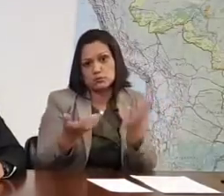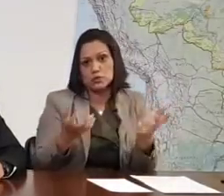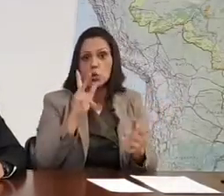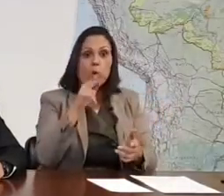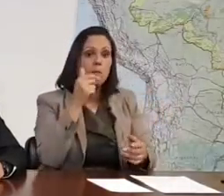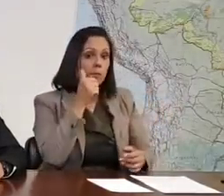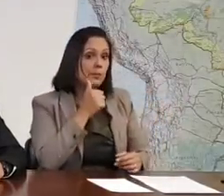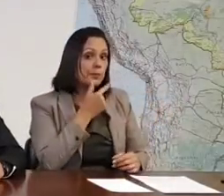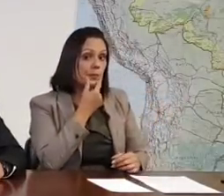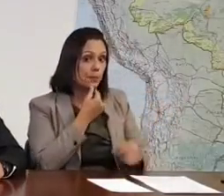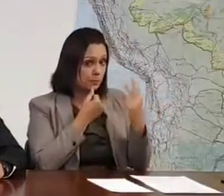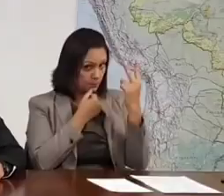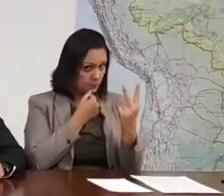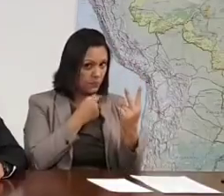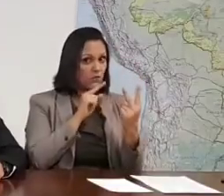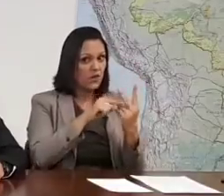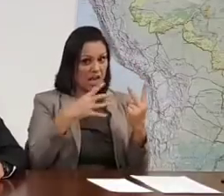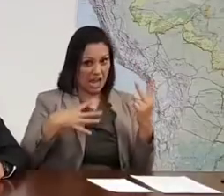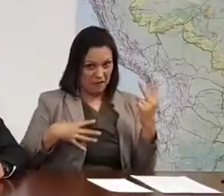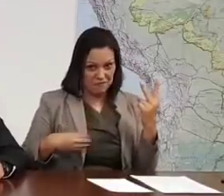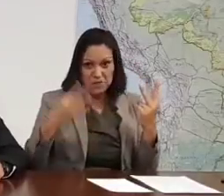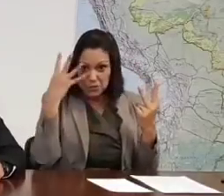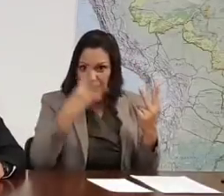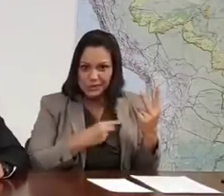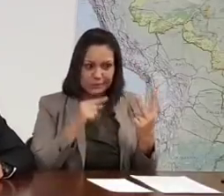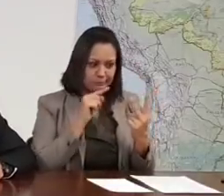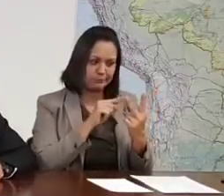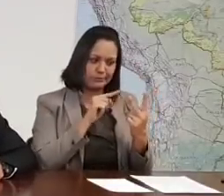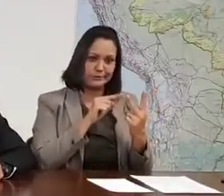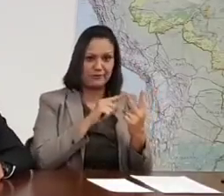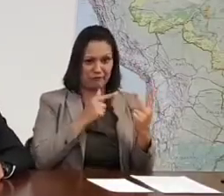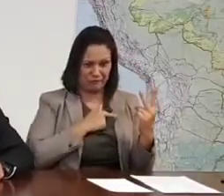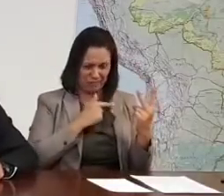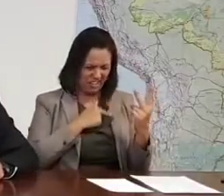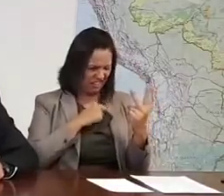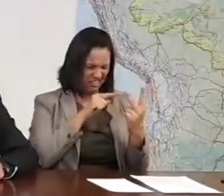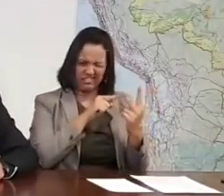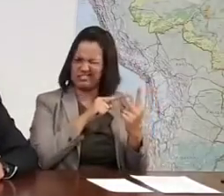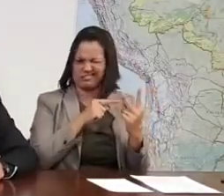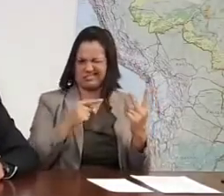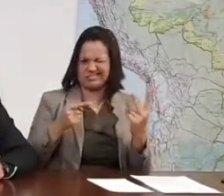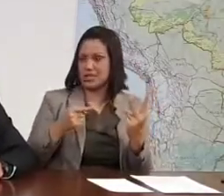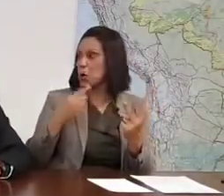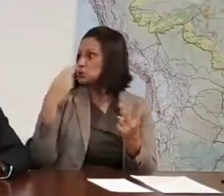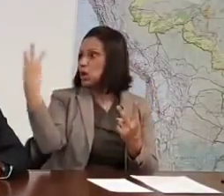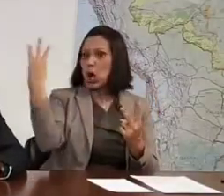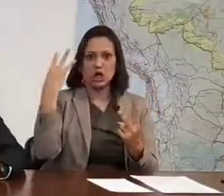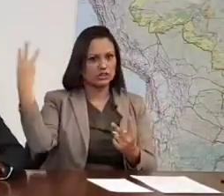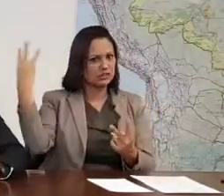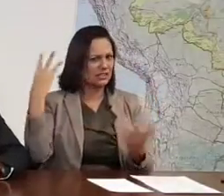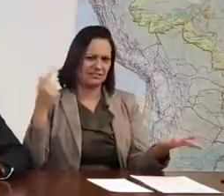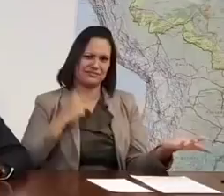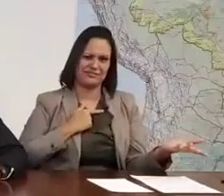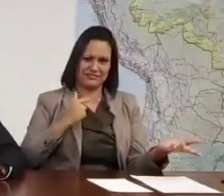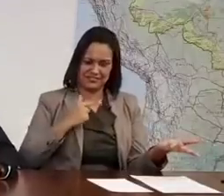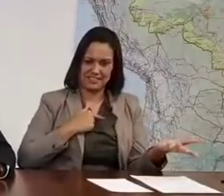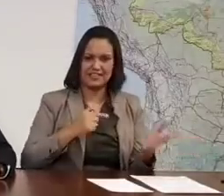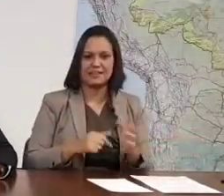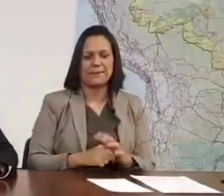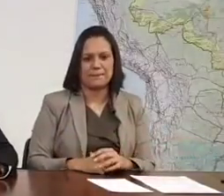casal. Se quer ter um filho bonito, tem que estar aí com alguma coisa. Vai nascer um filho feio, igual vai ser aqui. Presidente, eu